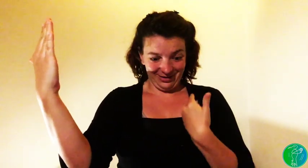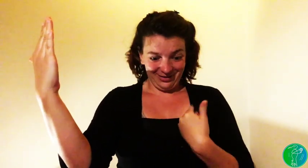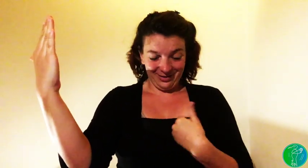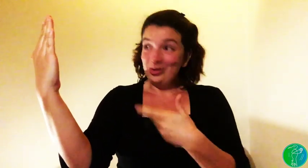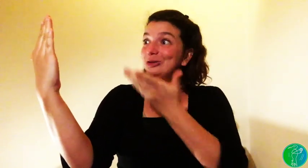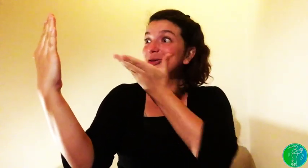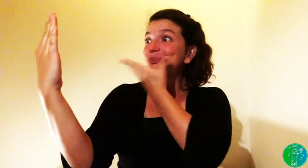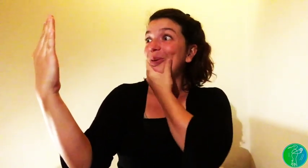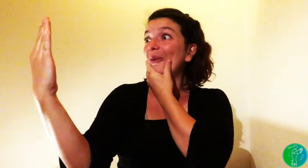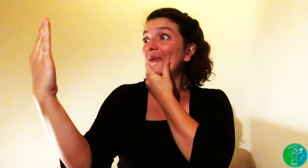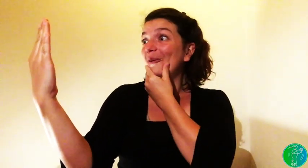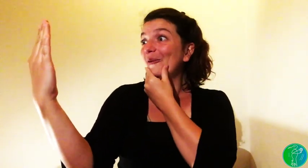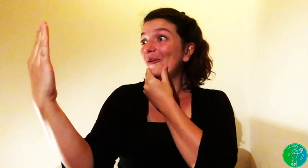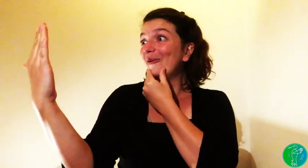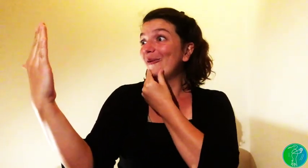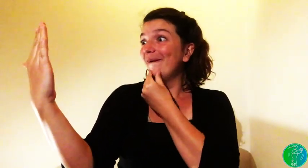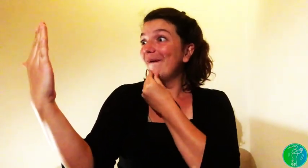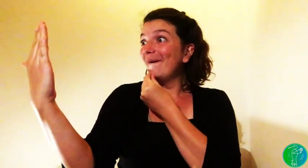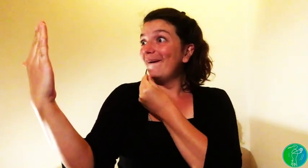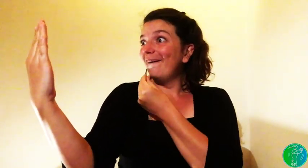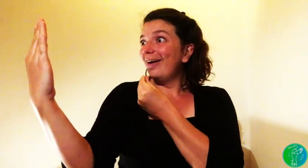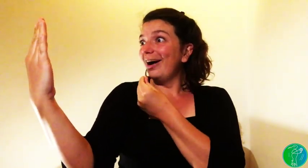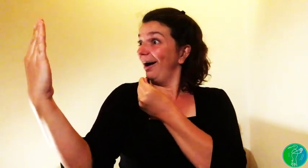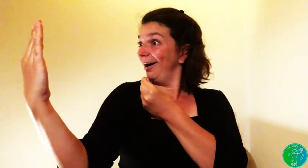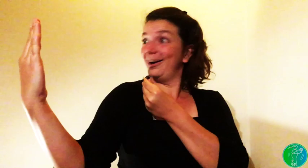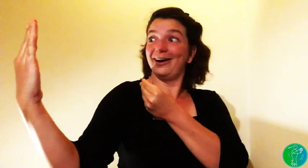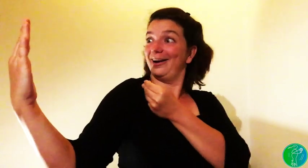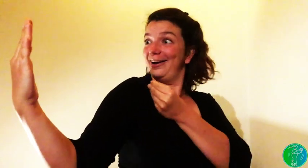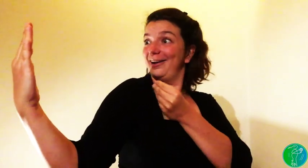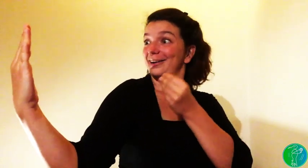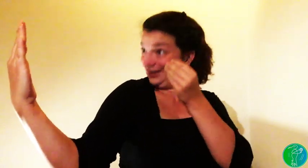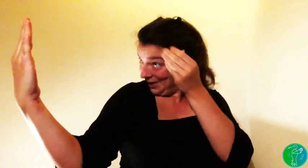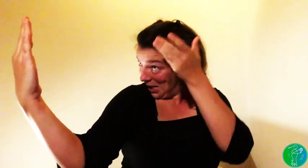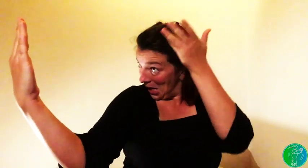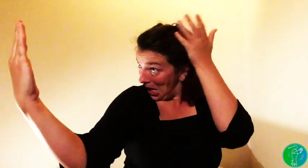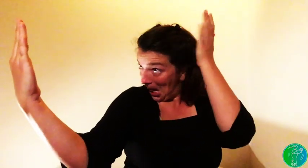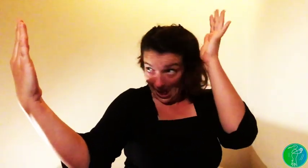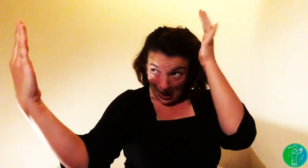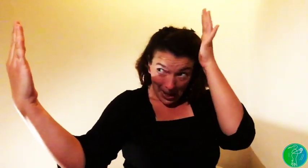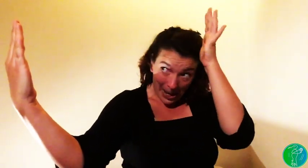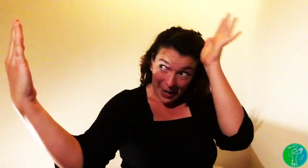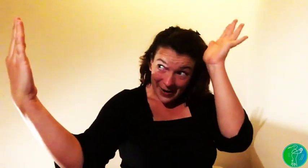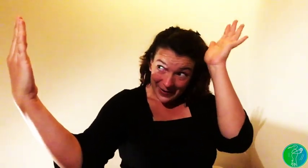Oh, comme je suis beau cette fois !»